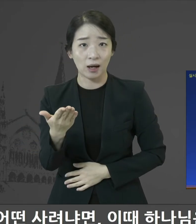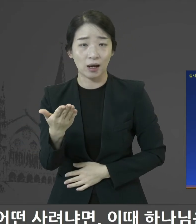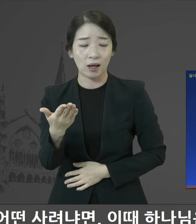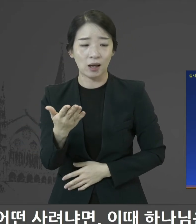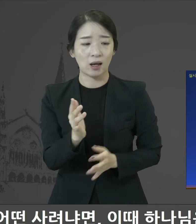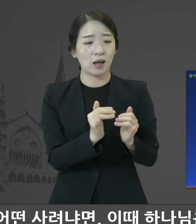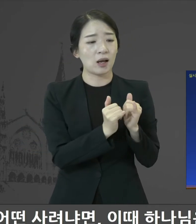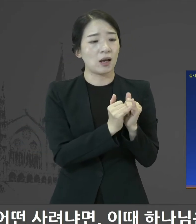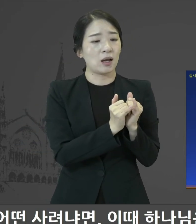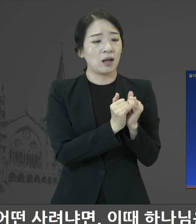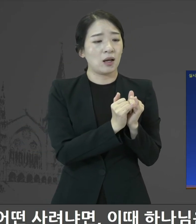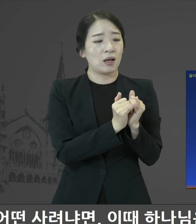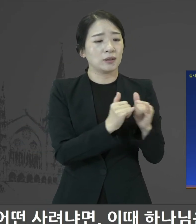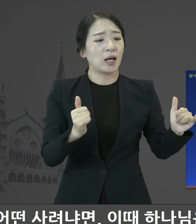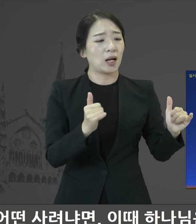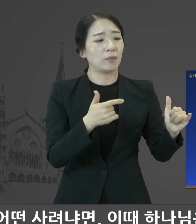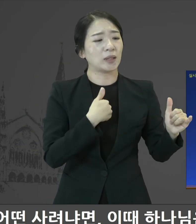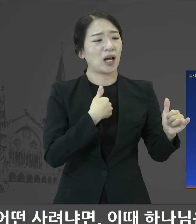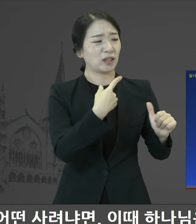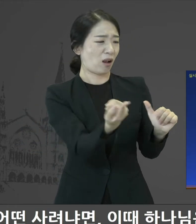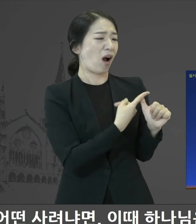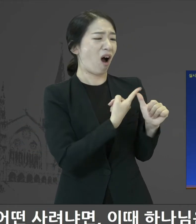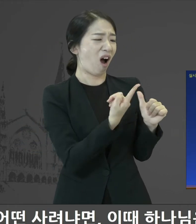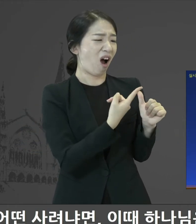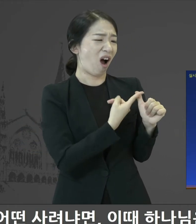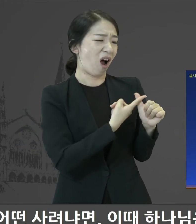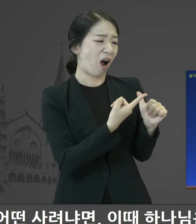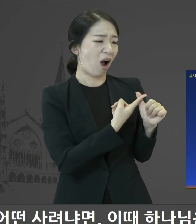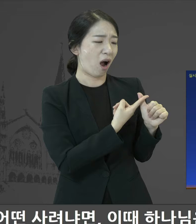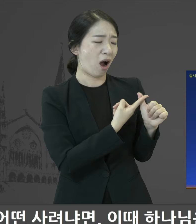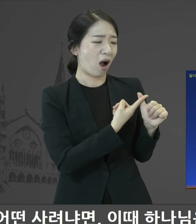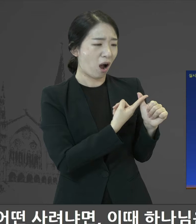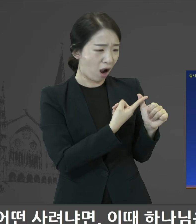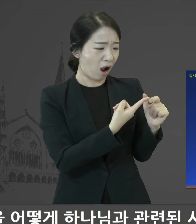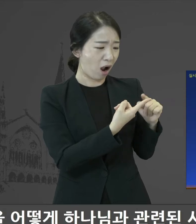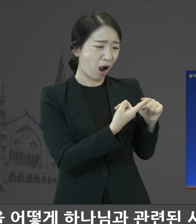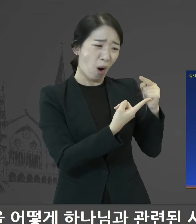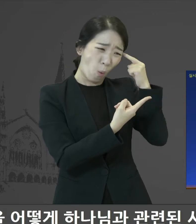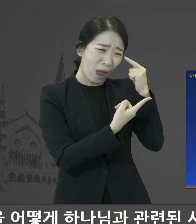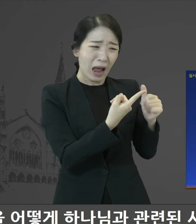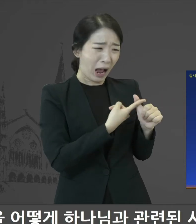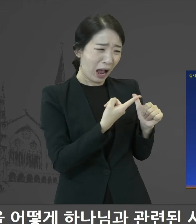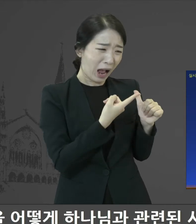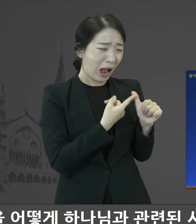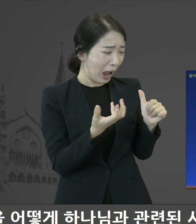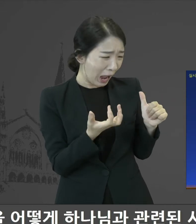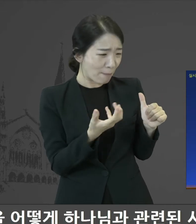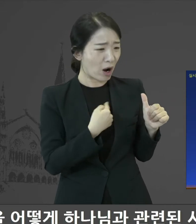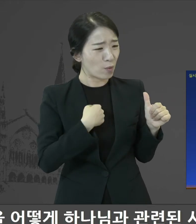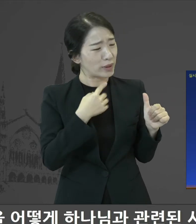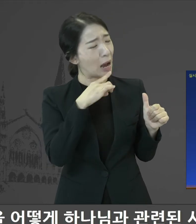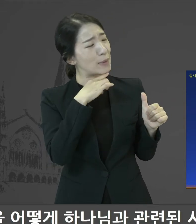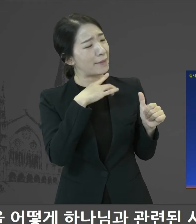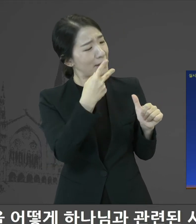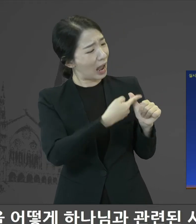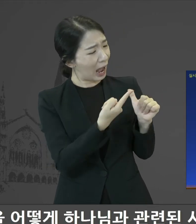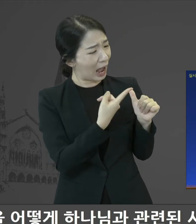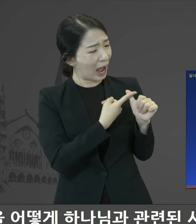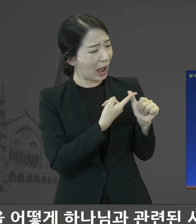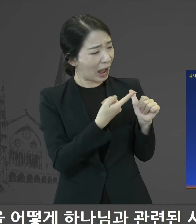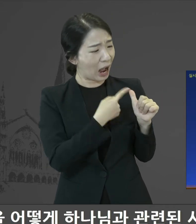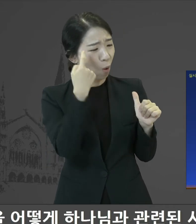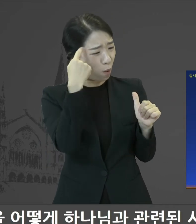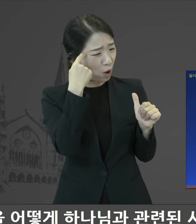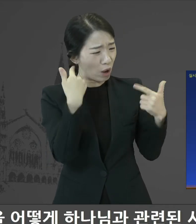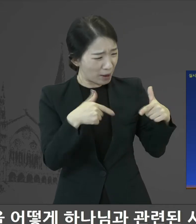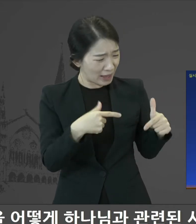사람 막대기가 나를 칠 때 그 막대기가 왜 나를 때리는 거야? 이게 왜 아픈 거야? 이 막대기는 왜 나만 때리는 거야? 나를 때려도 맨날